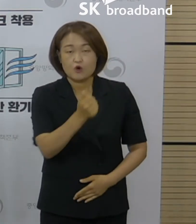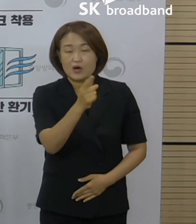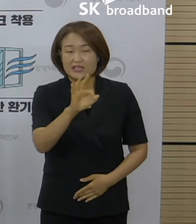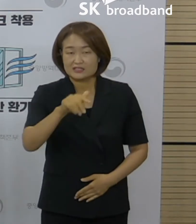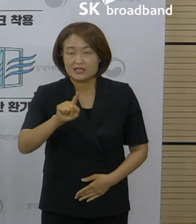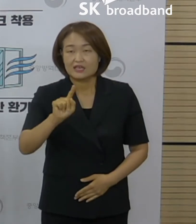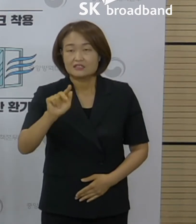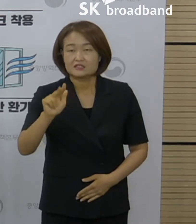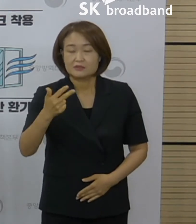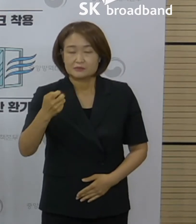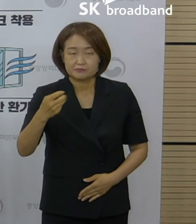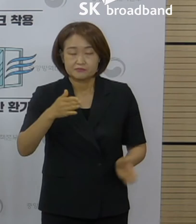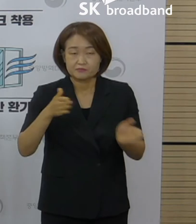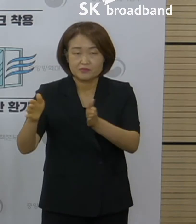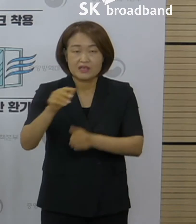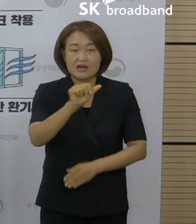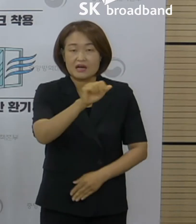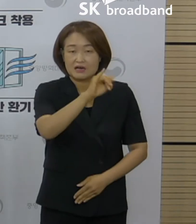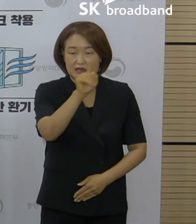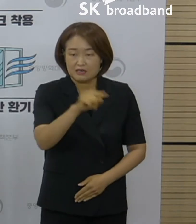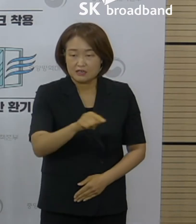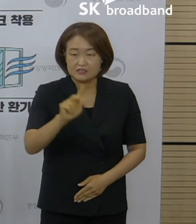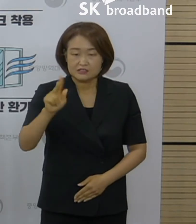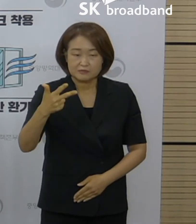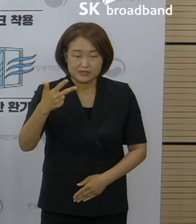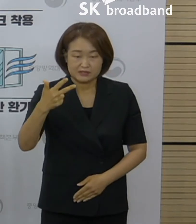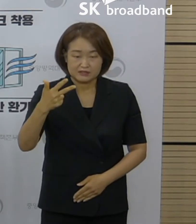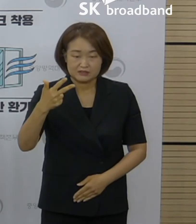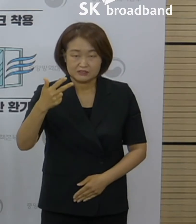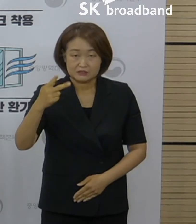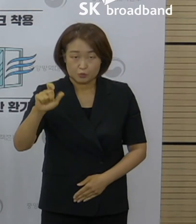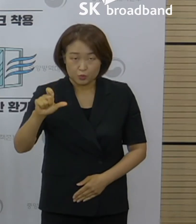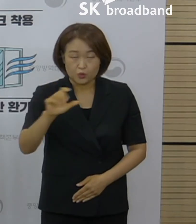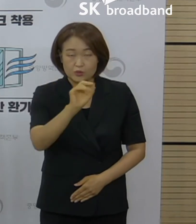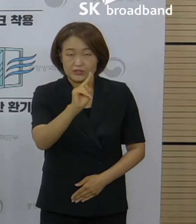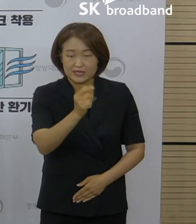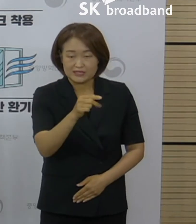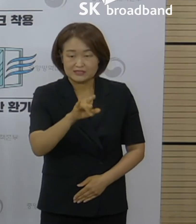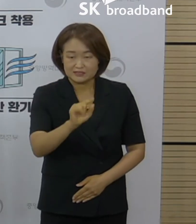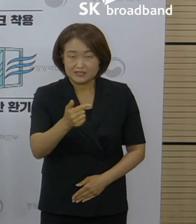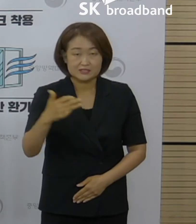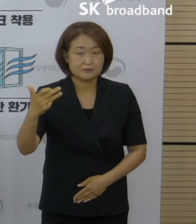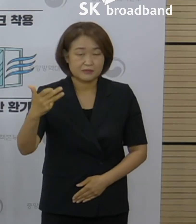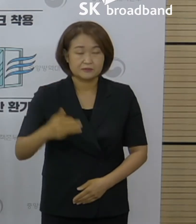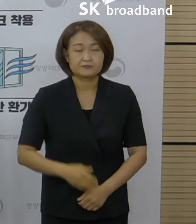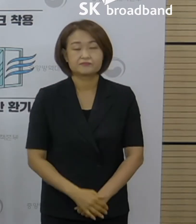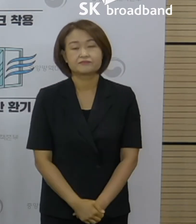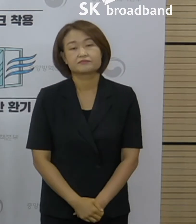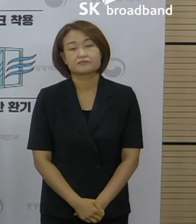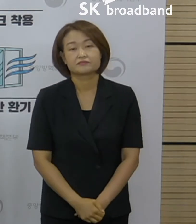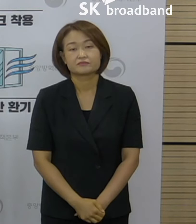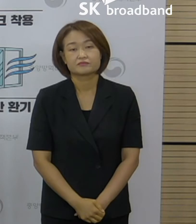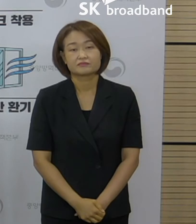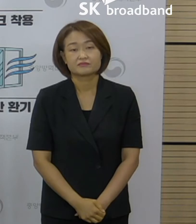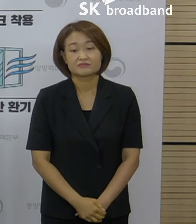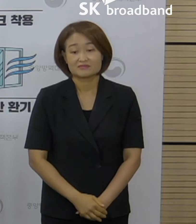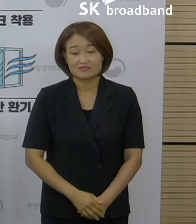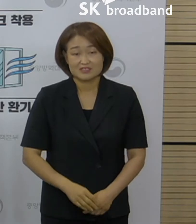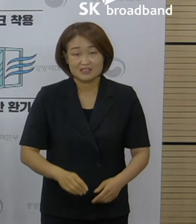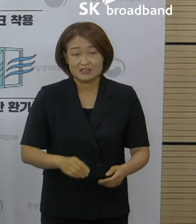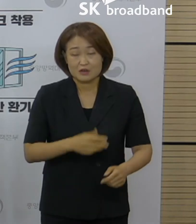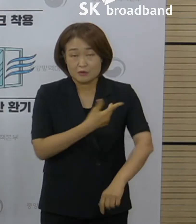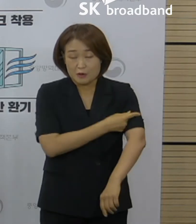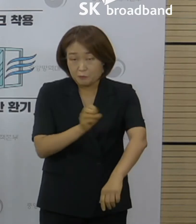273바이알, 아스트라제네카 715바이알, 얀센 18바이알입니다. 대부분 폐기 사유는